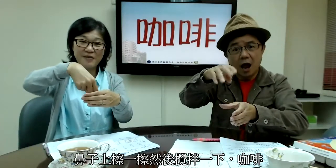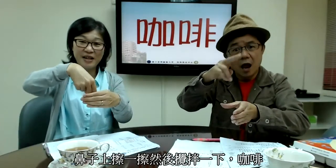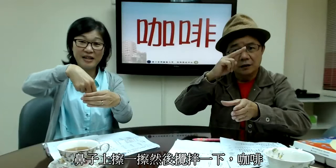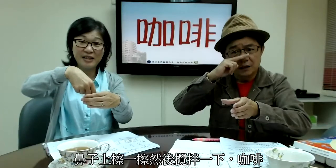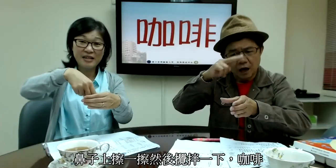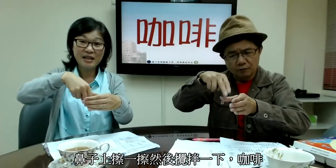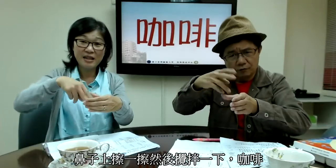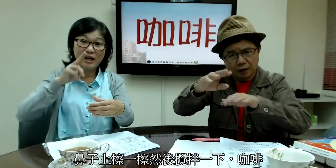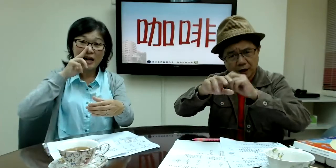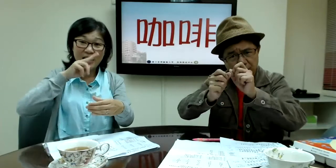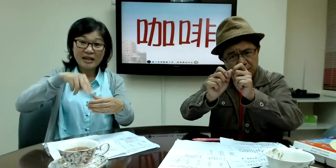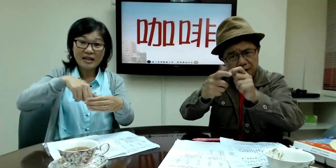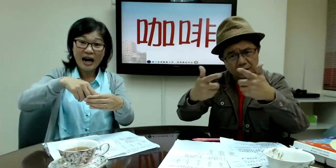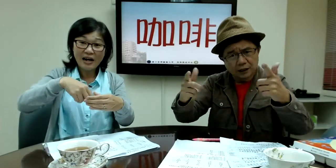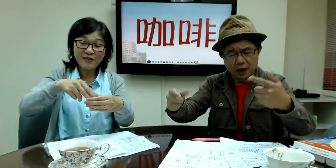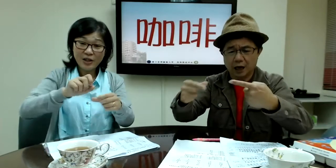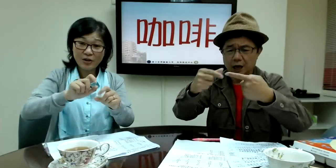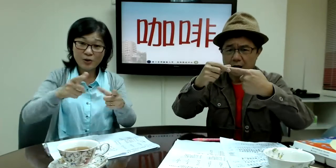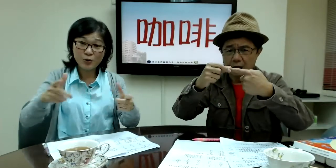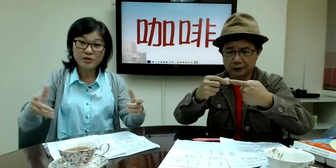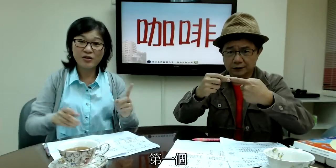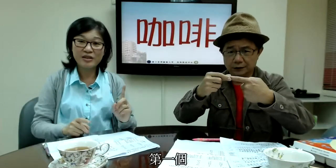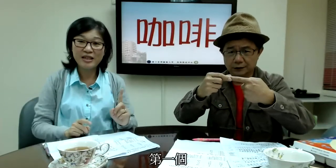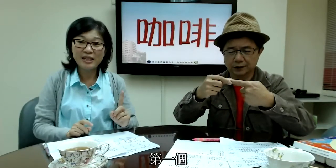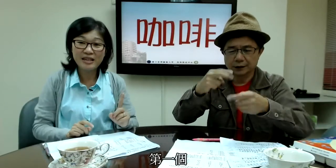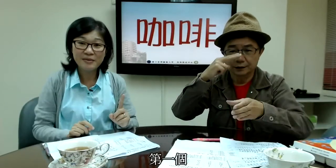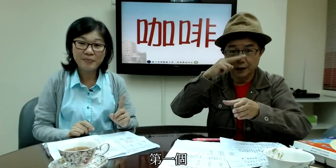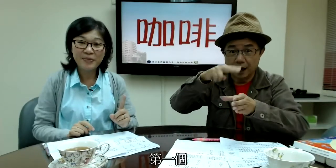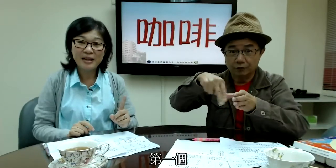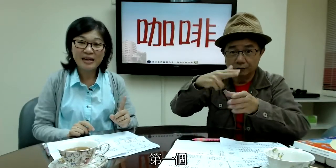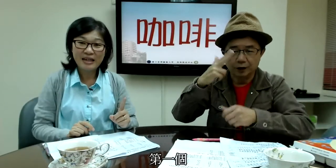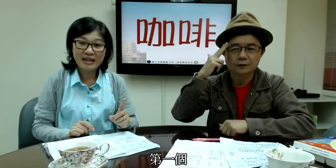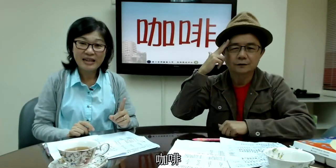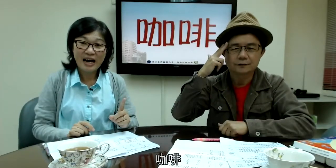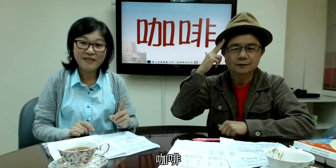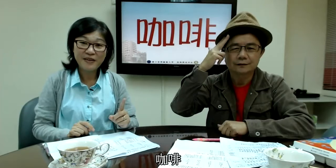啡。咖啡有很多种，第一个咖啡，